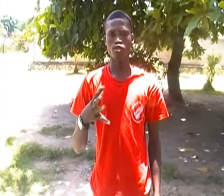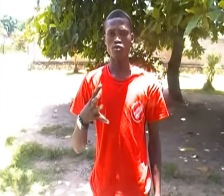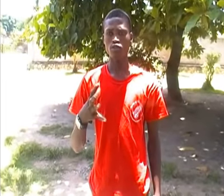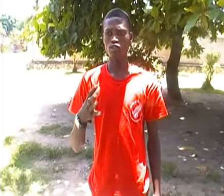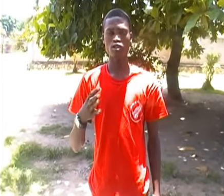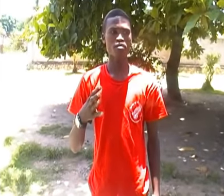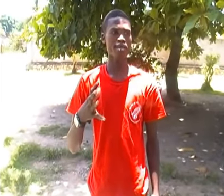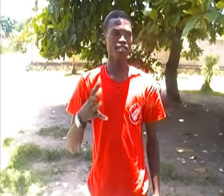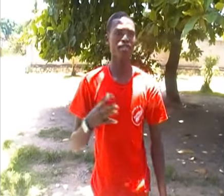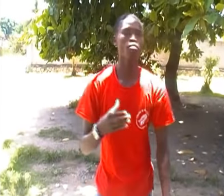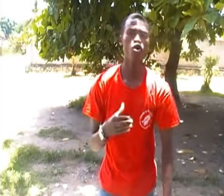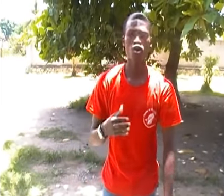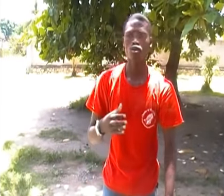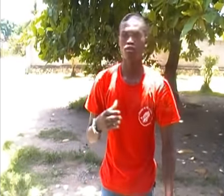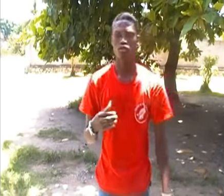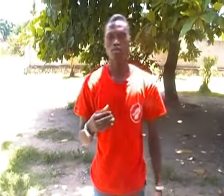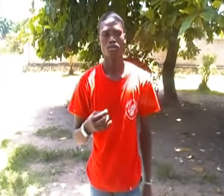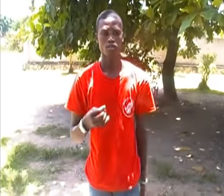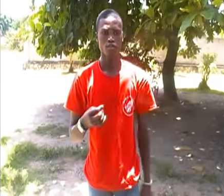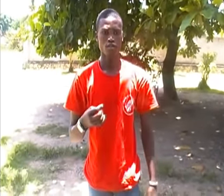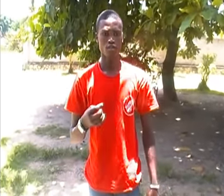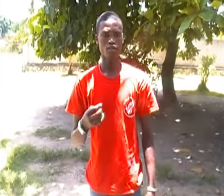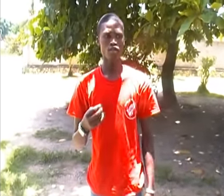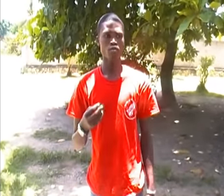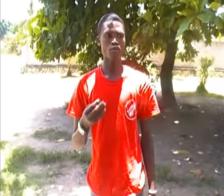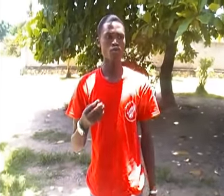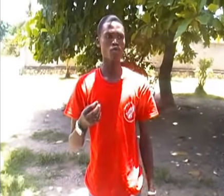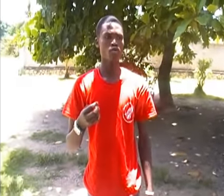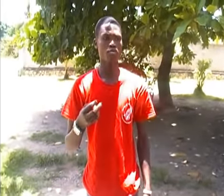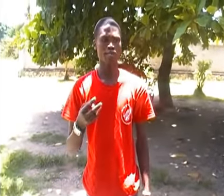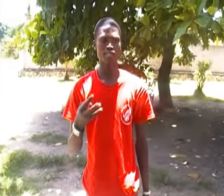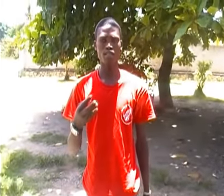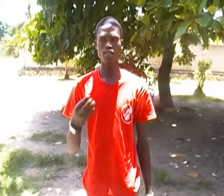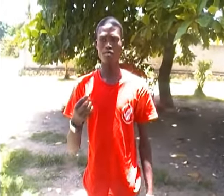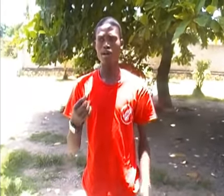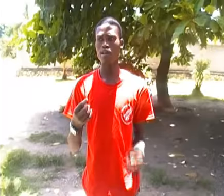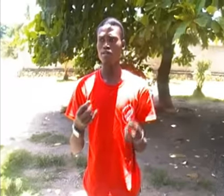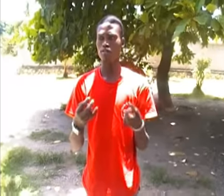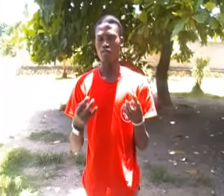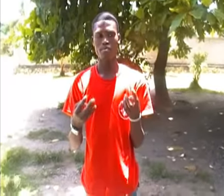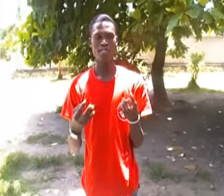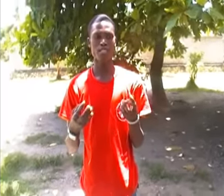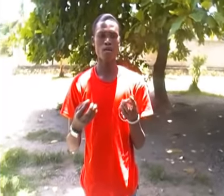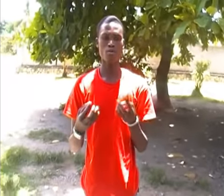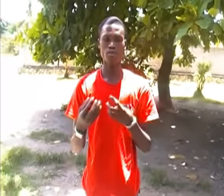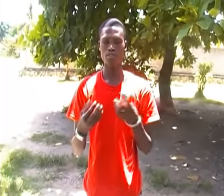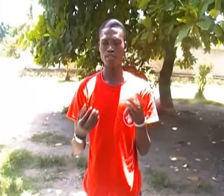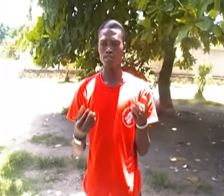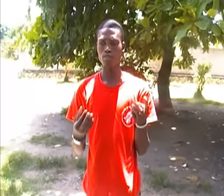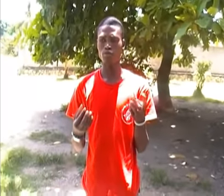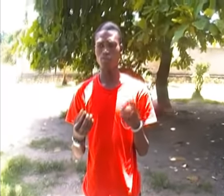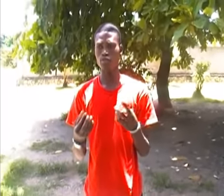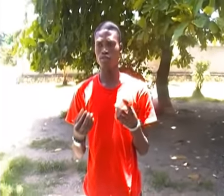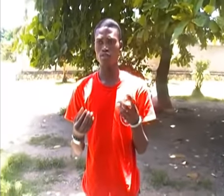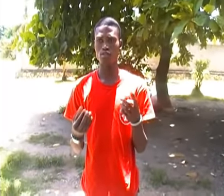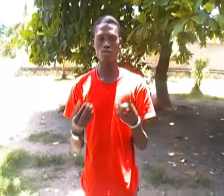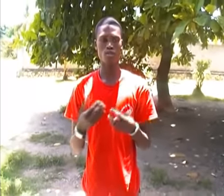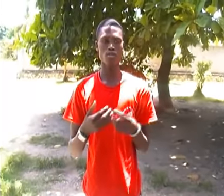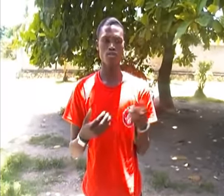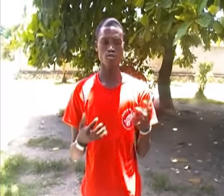nous disons Dieu merci d'abord. Et pour parce que nous avons passé l'opportunité pour te venir du côté de